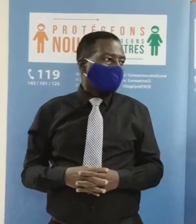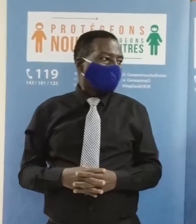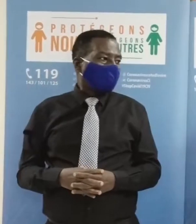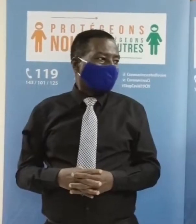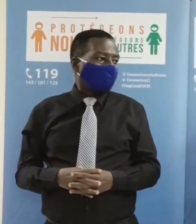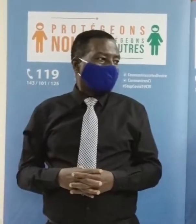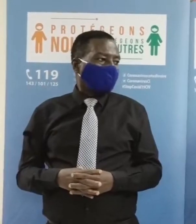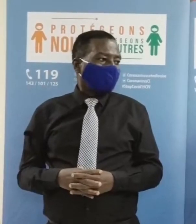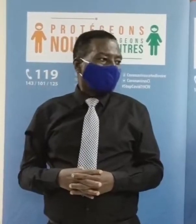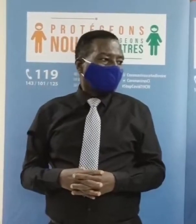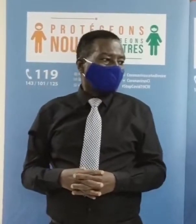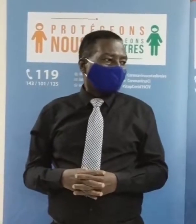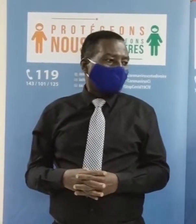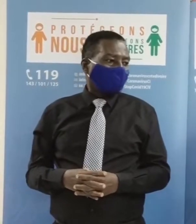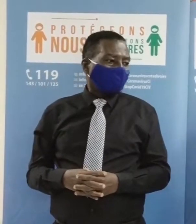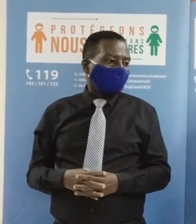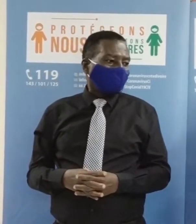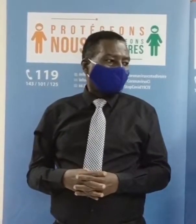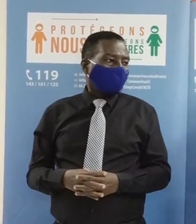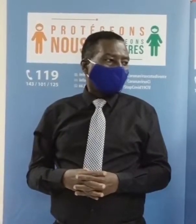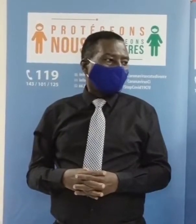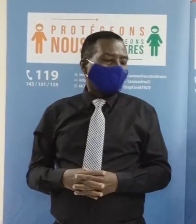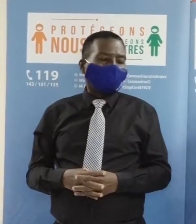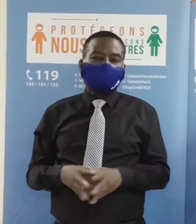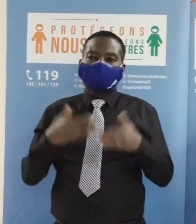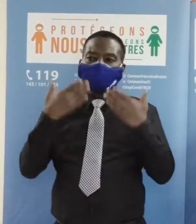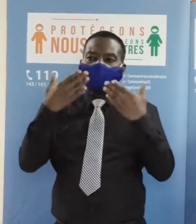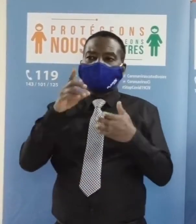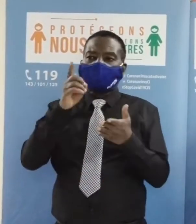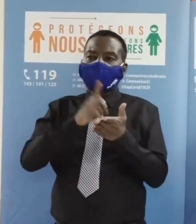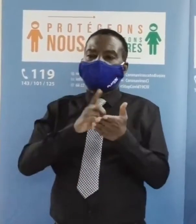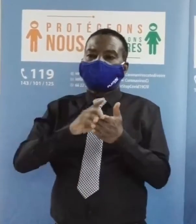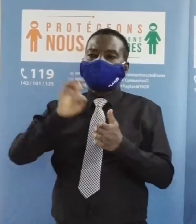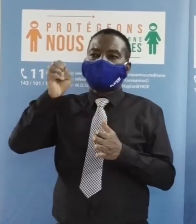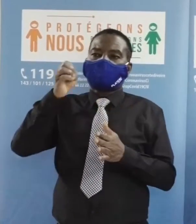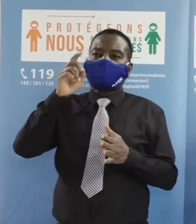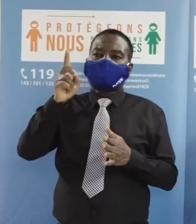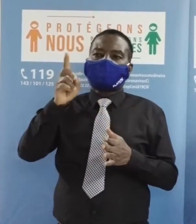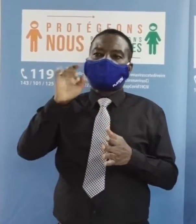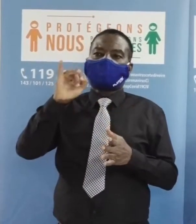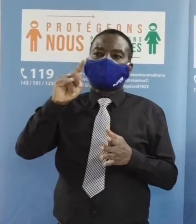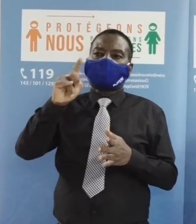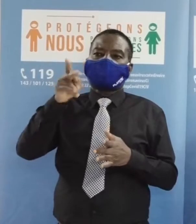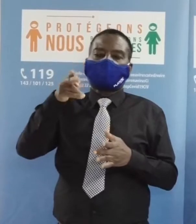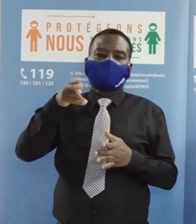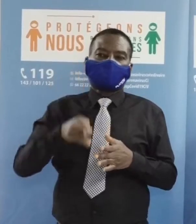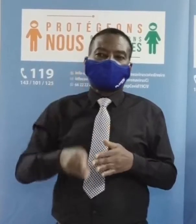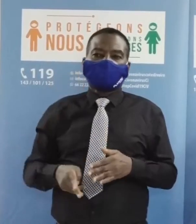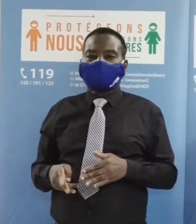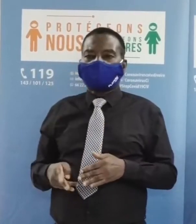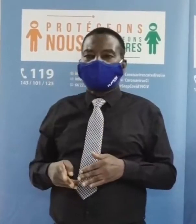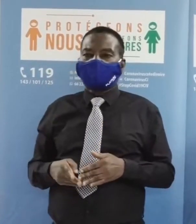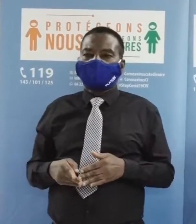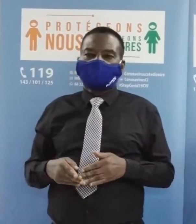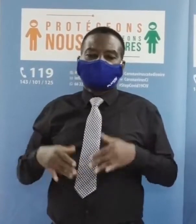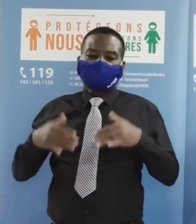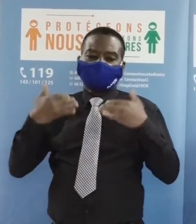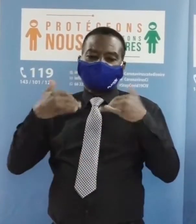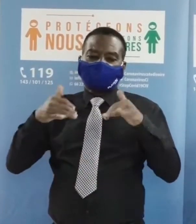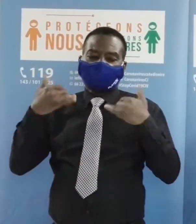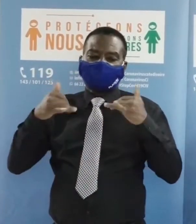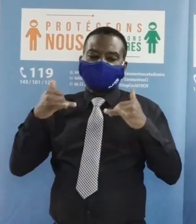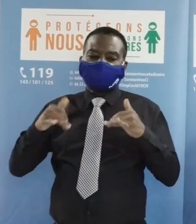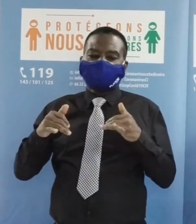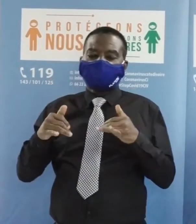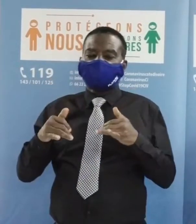merci beaucoup docteur edith poissy plaisanterie est mal placé responsabilités